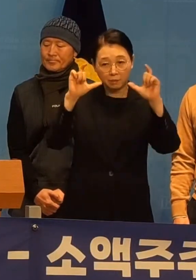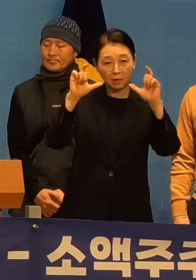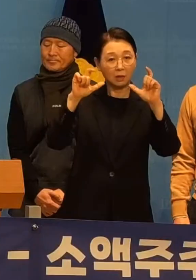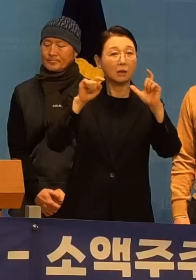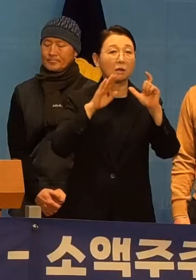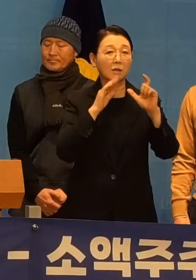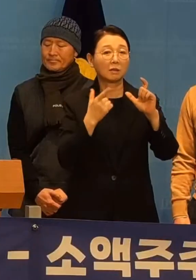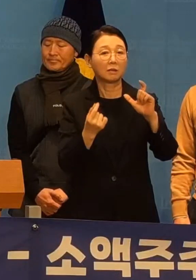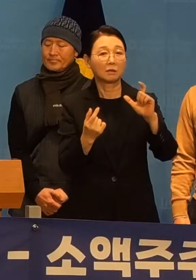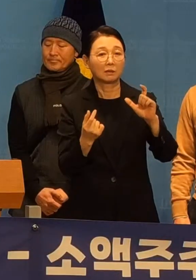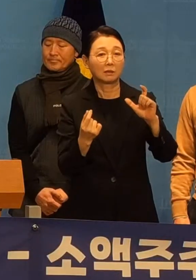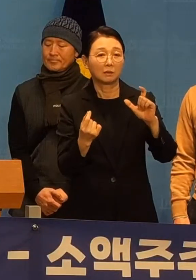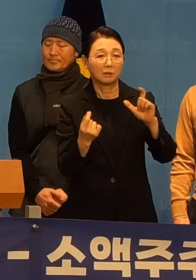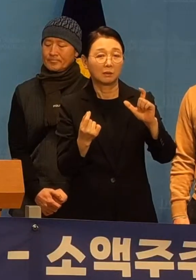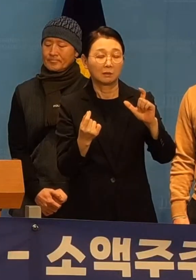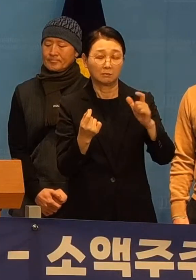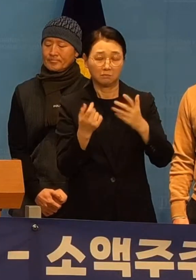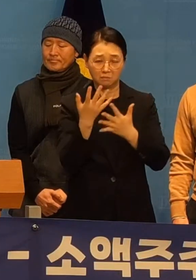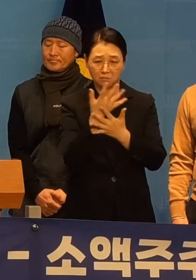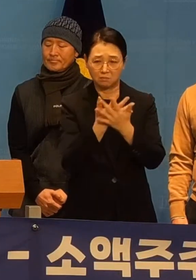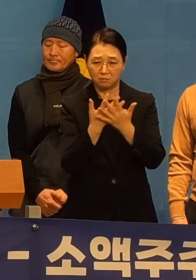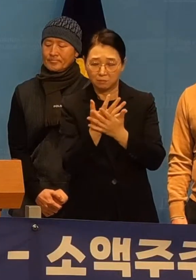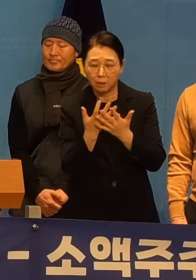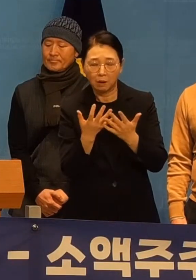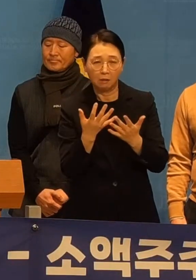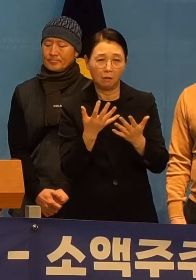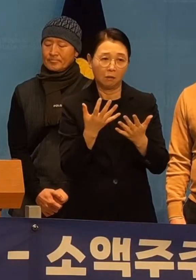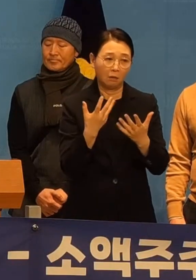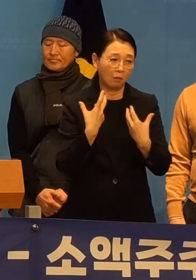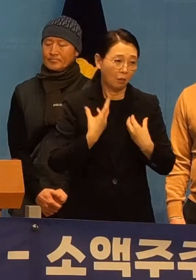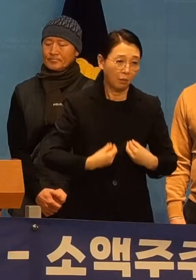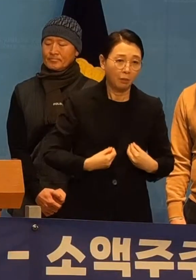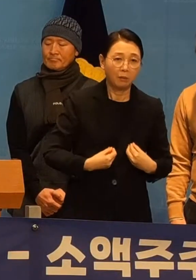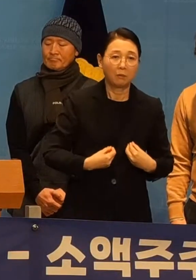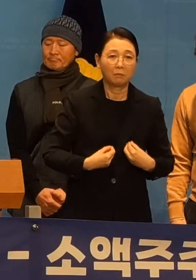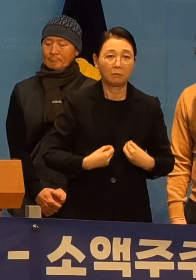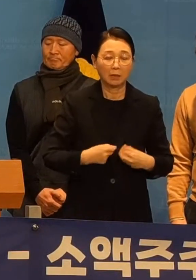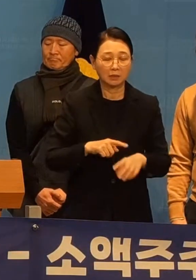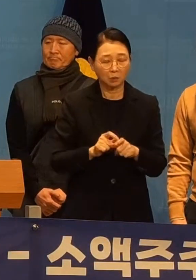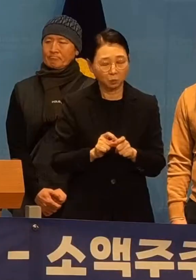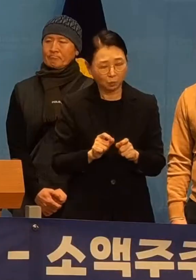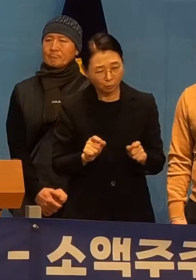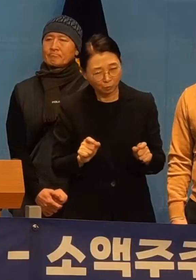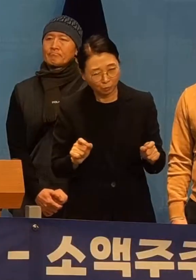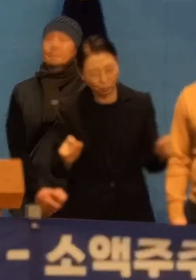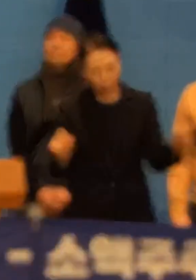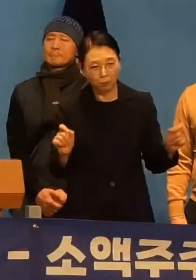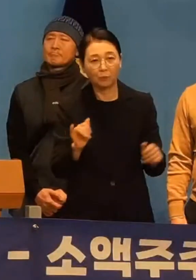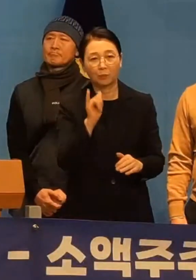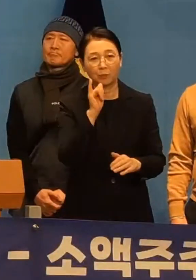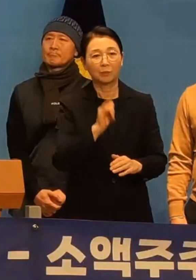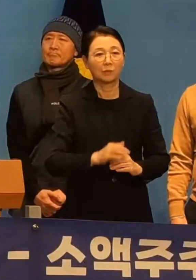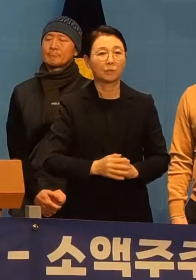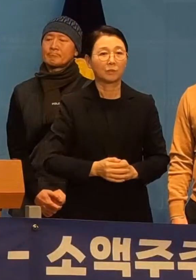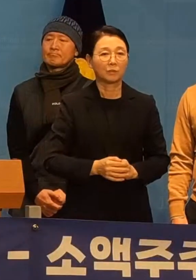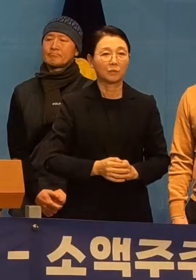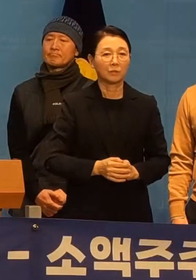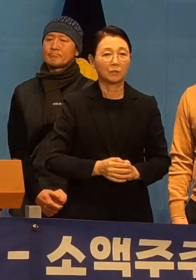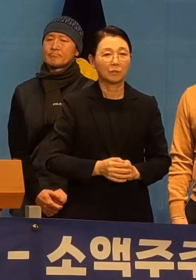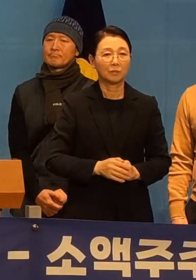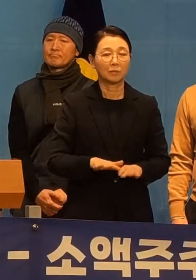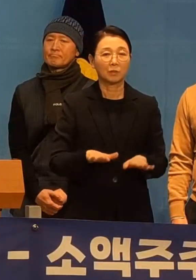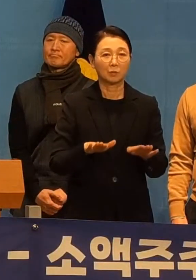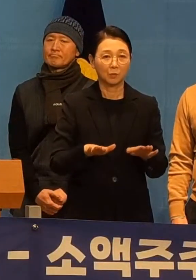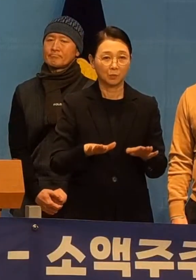속에서 불확실성과 소외감 속에 오랜 시간을 보내야 했습니다. 그러나